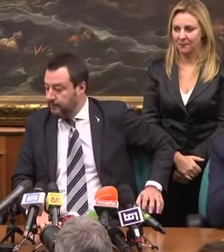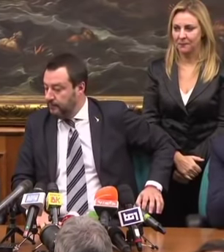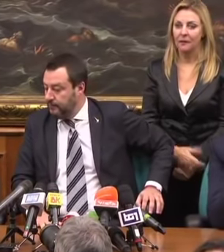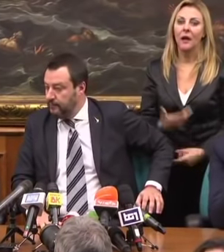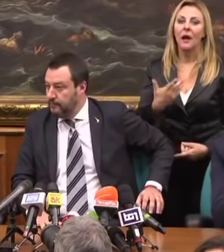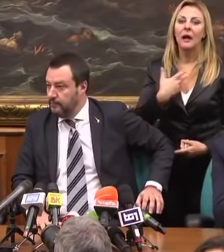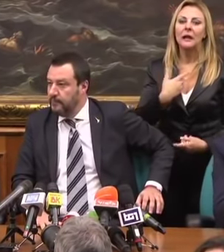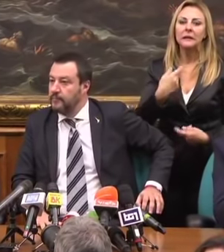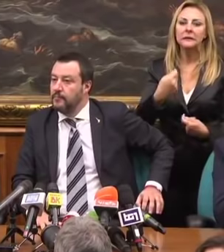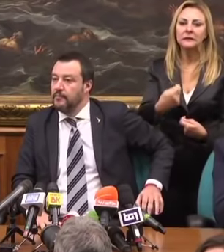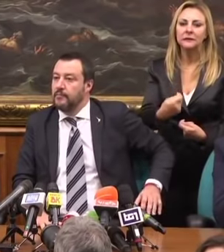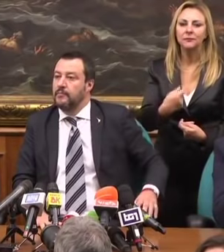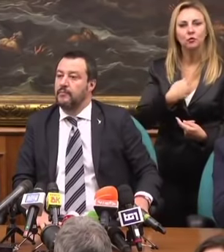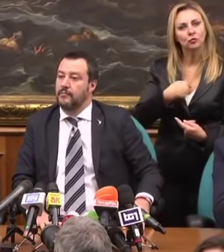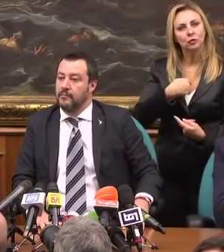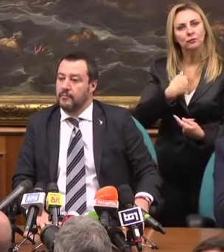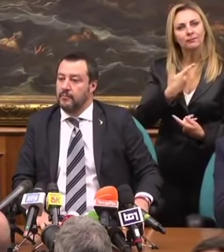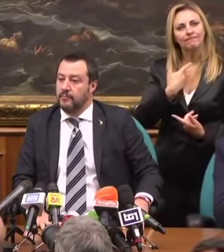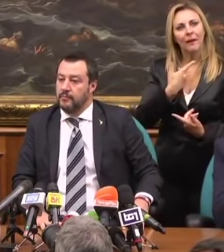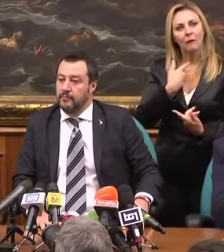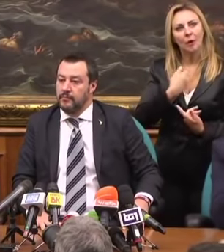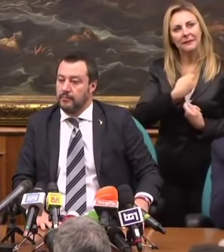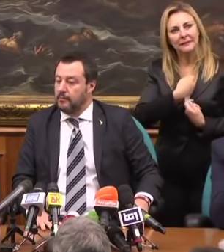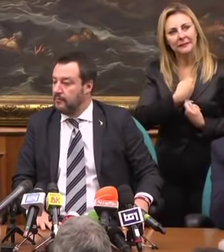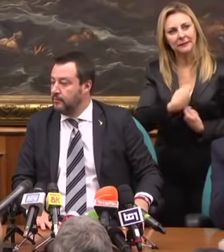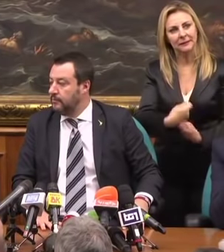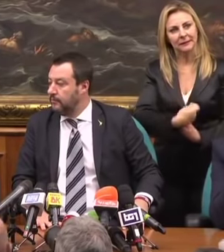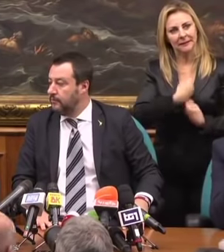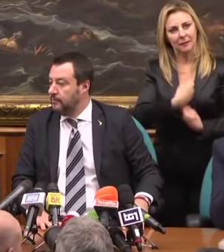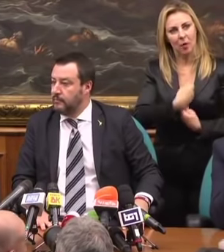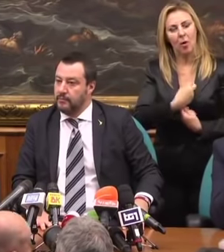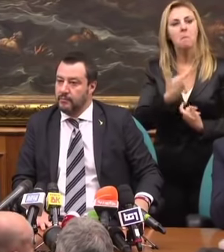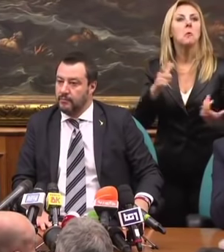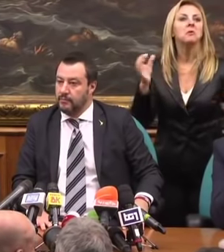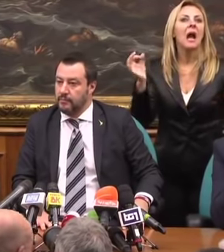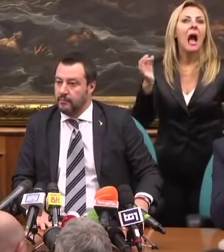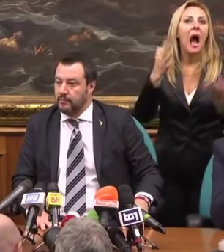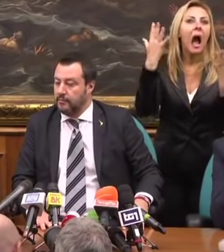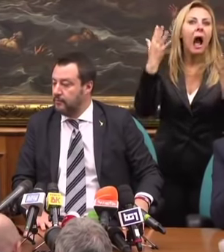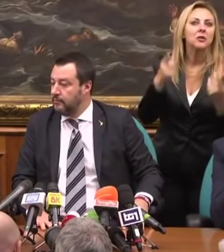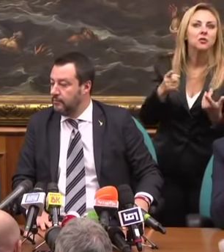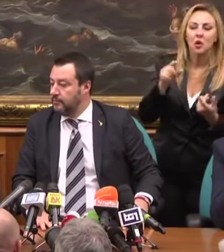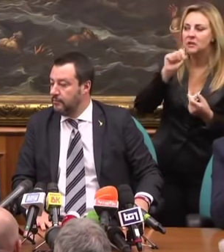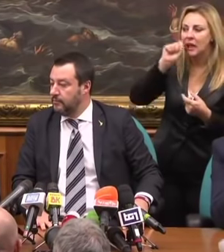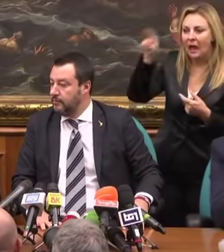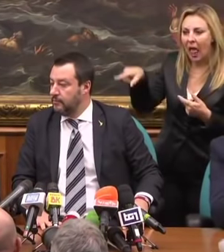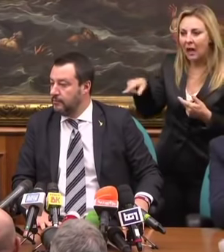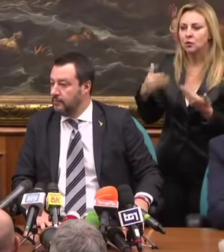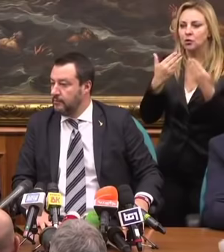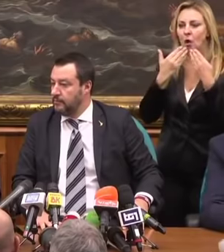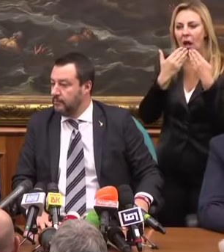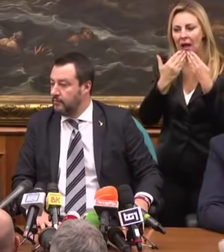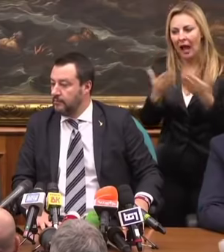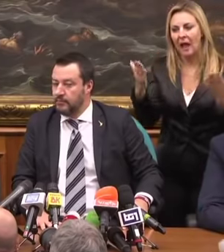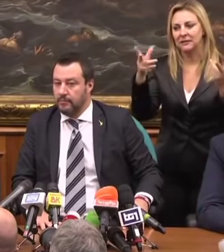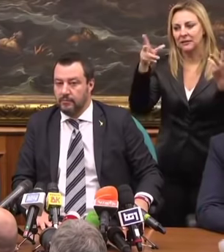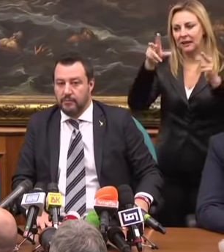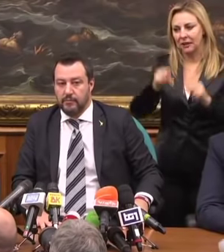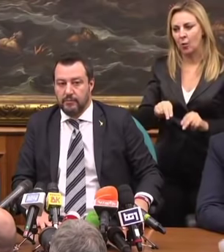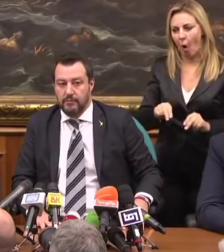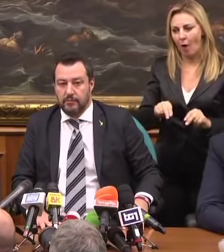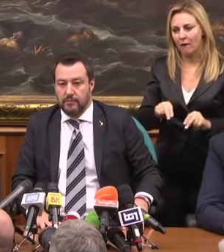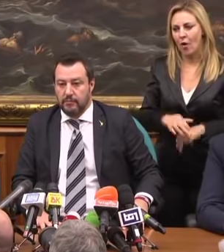che ci hanno spinto, oltre che i casi che è stato segnalato, e ringrazio nuovamente